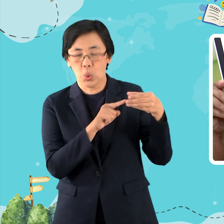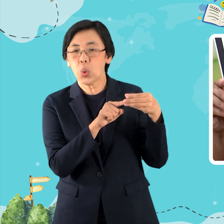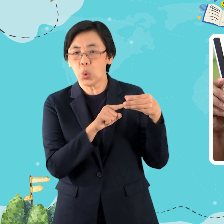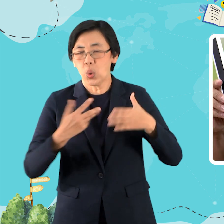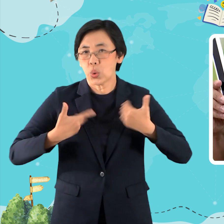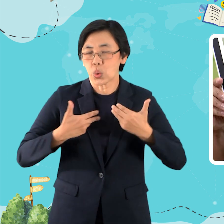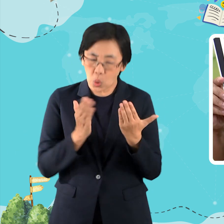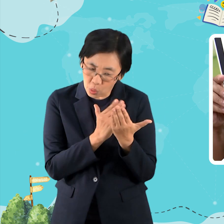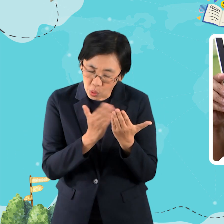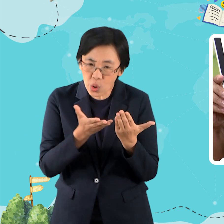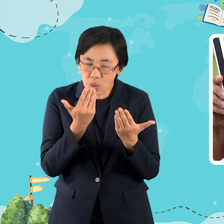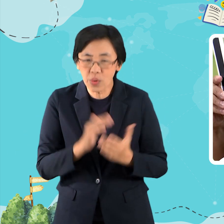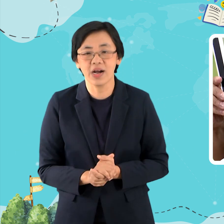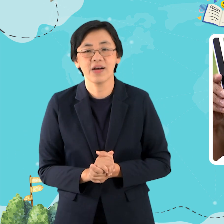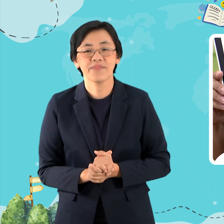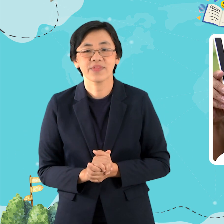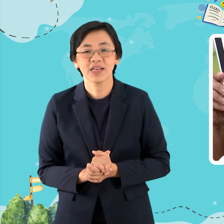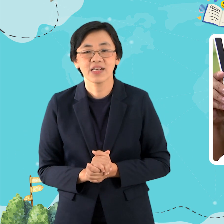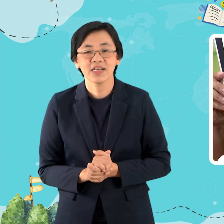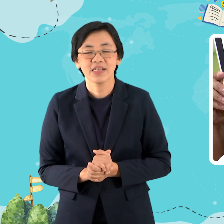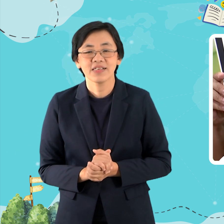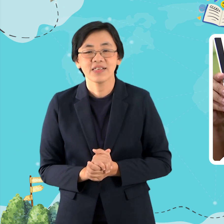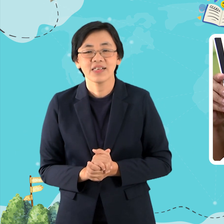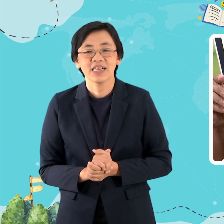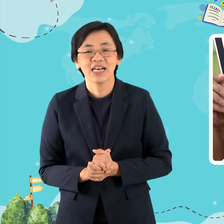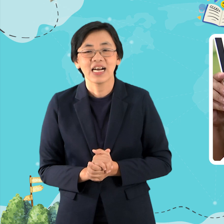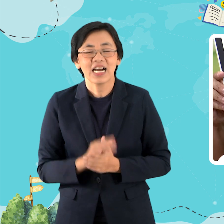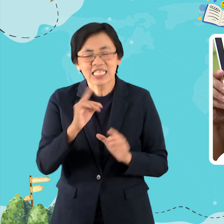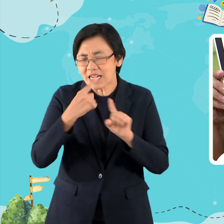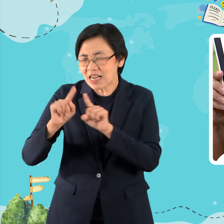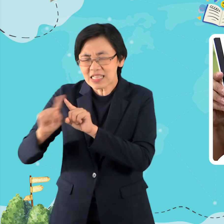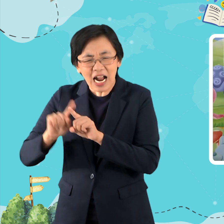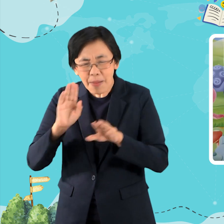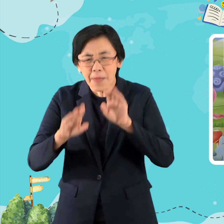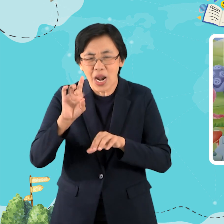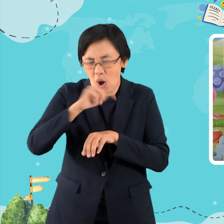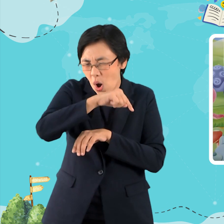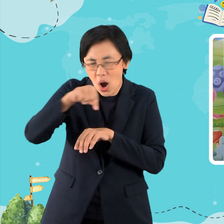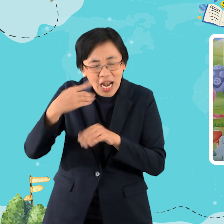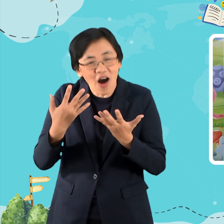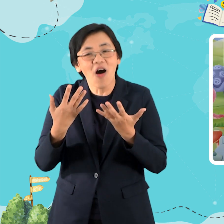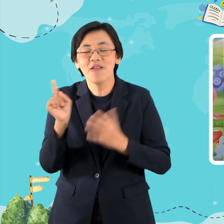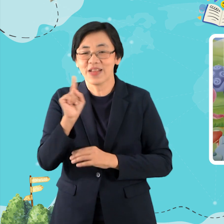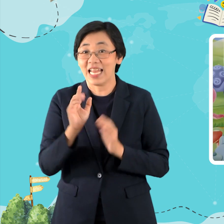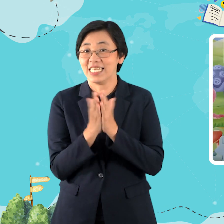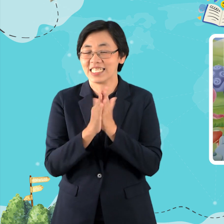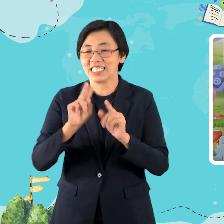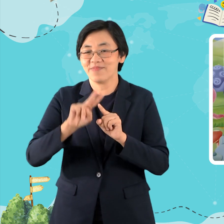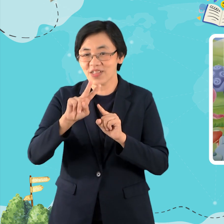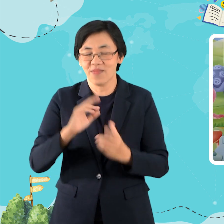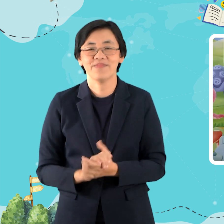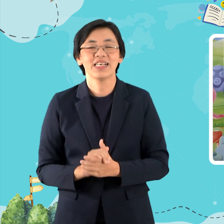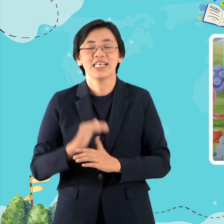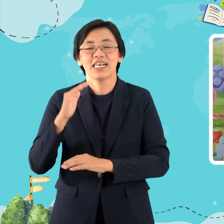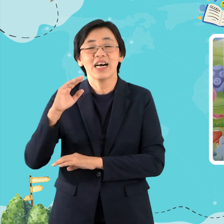ากนะครับไปอ่านสนุกเลยนะครับร้อยแหล่งเยือนบ้านของสัตว์แปลกนานาชนิดนะครับนี่ก็เป็นเล่ม2แล้วนะครับขอบคุณบ